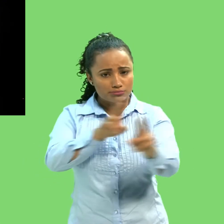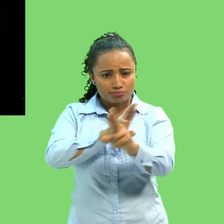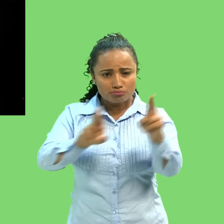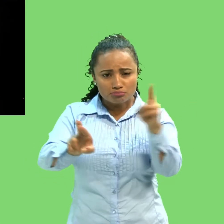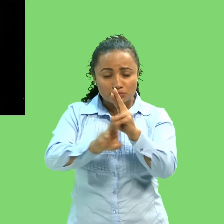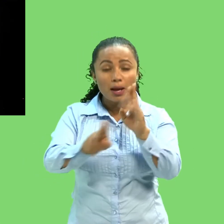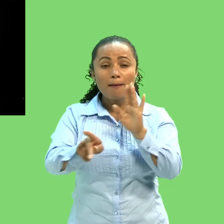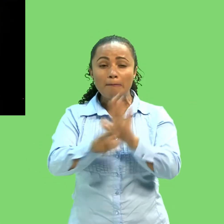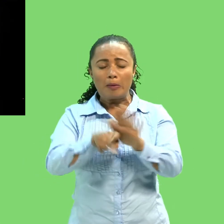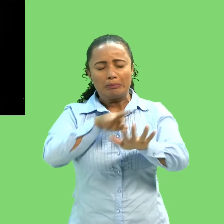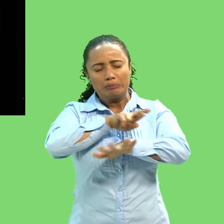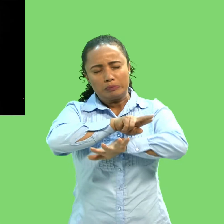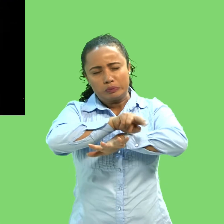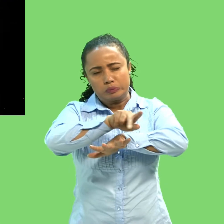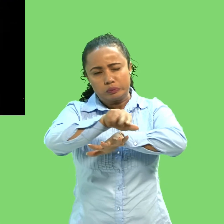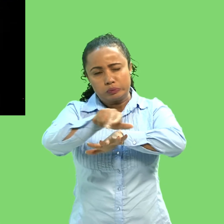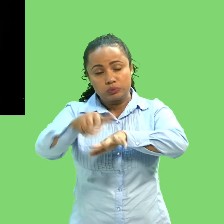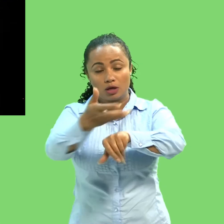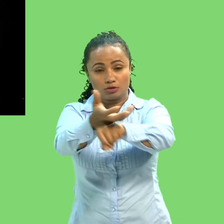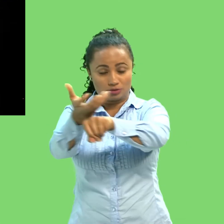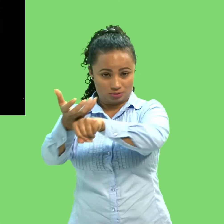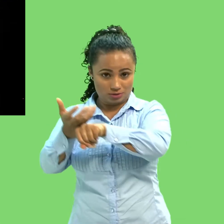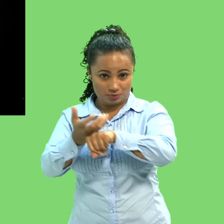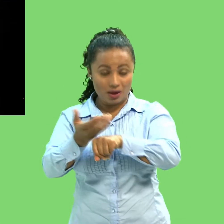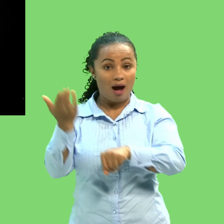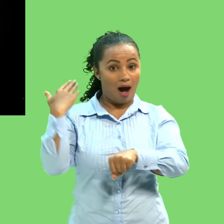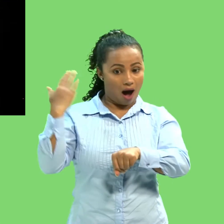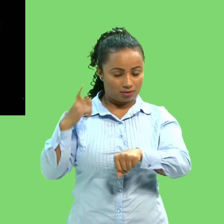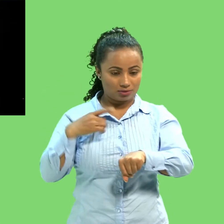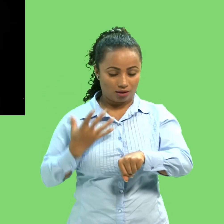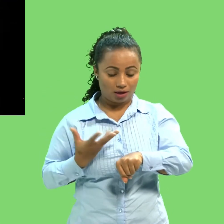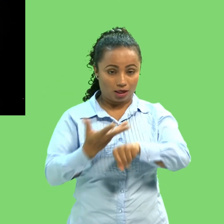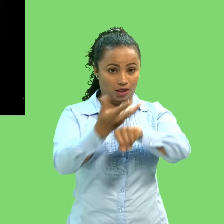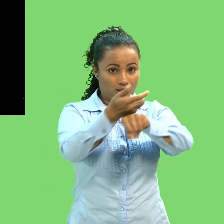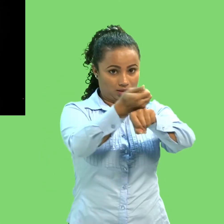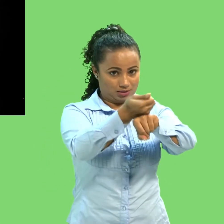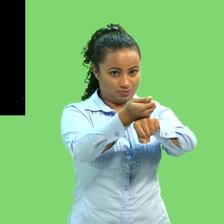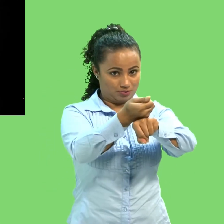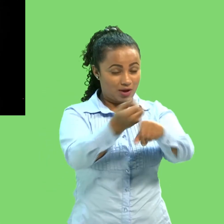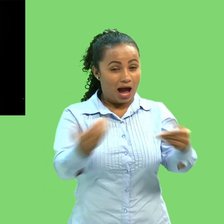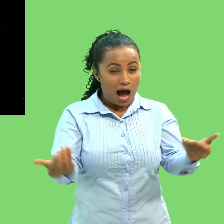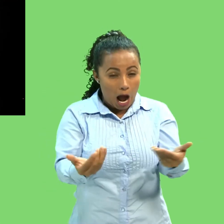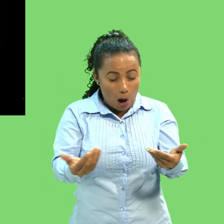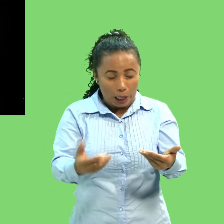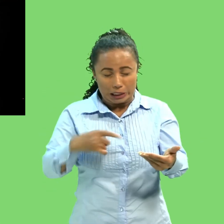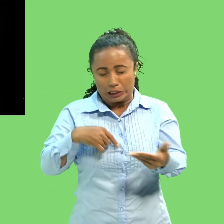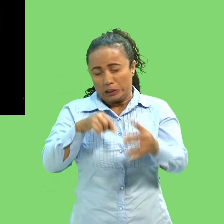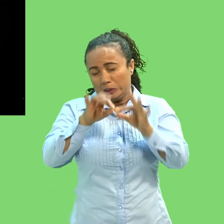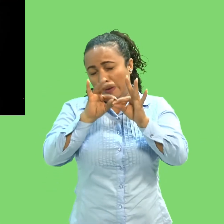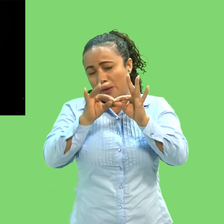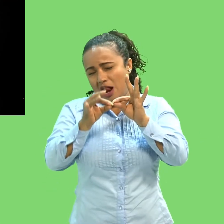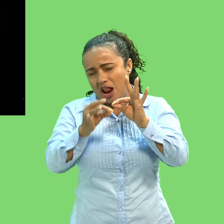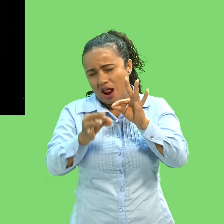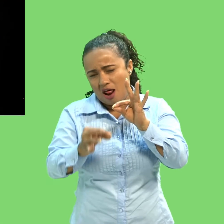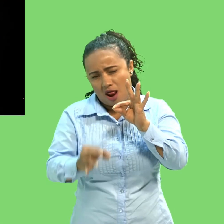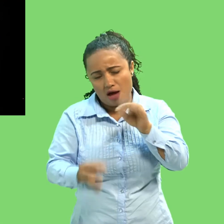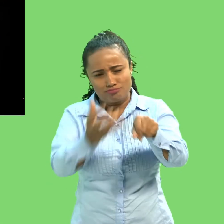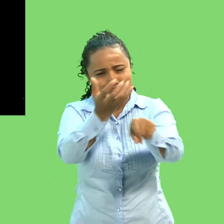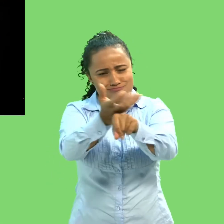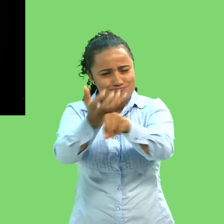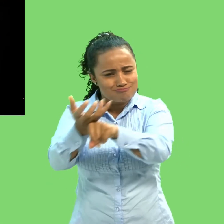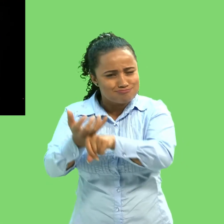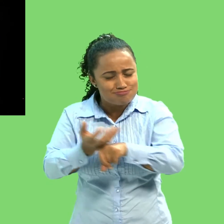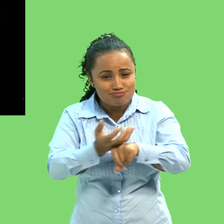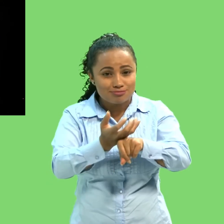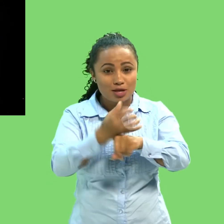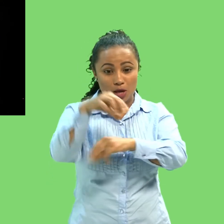é esse processo mesmo aqui que nós temos, né, de que a própria linguística aplicada ela vai ter realmente uma relação multidisciplinar. Então vimos anteriormente